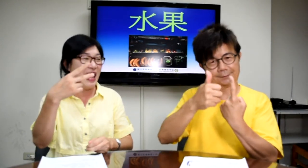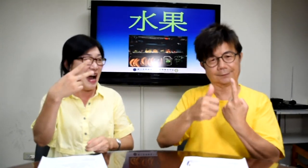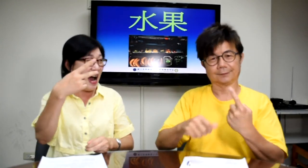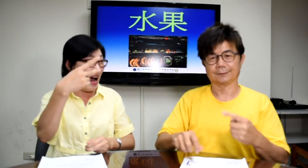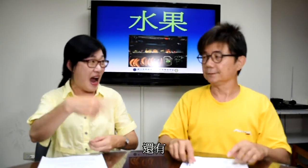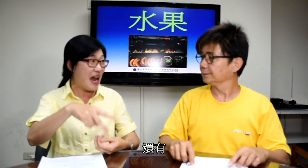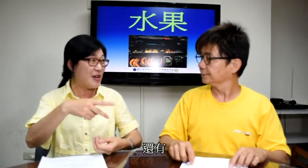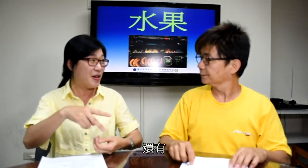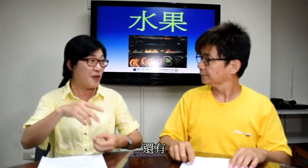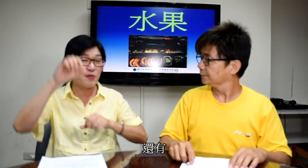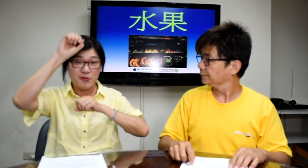还有